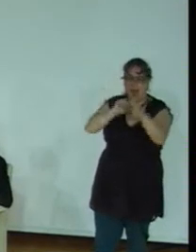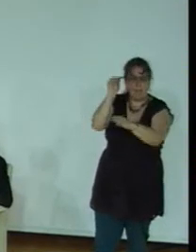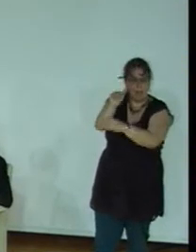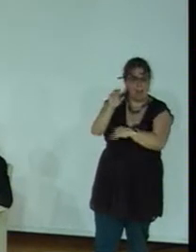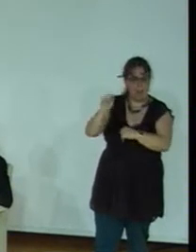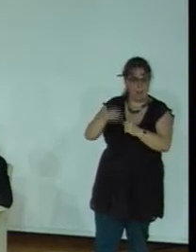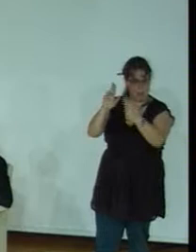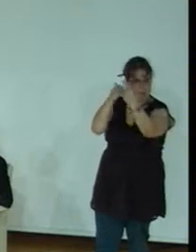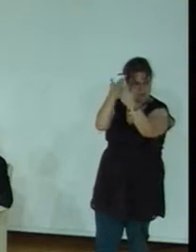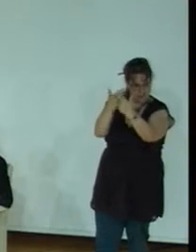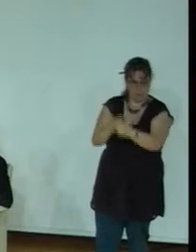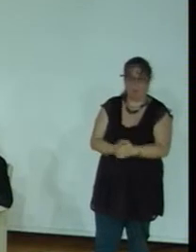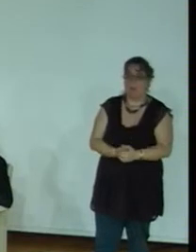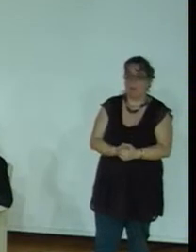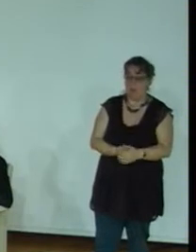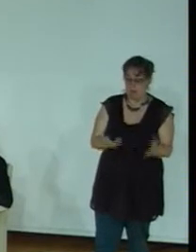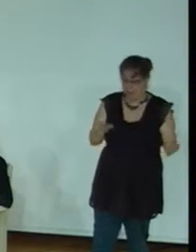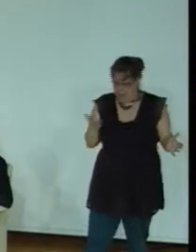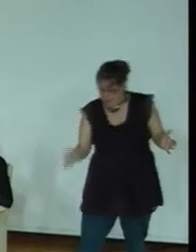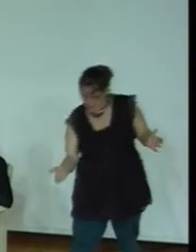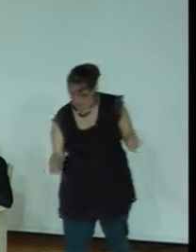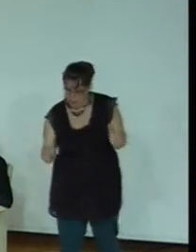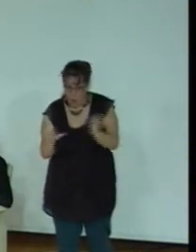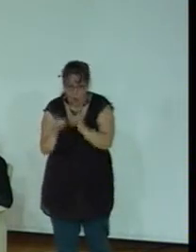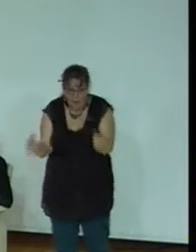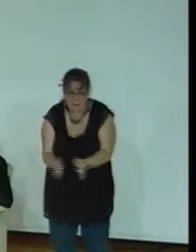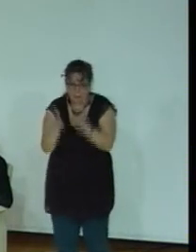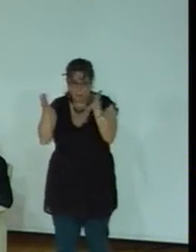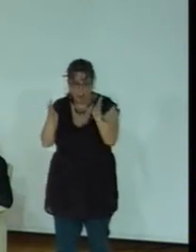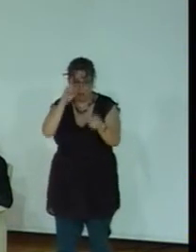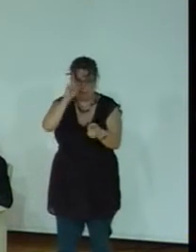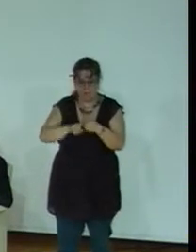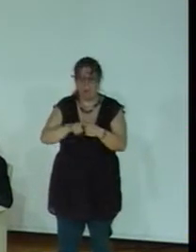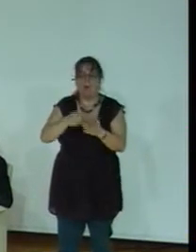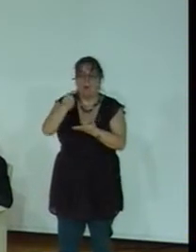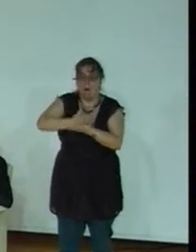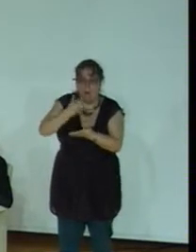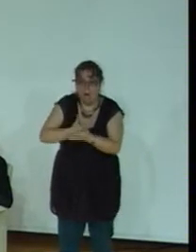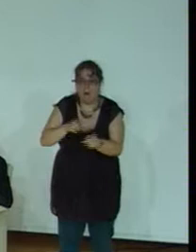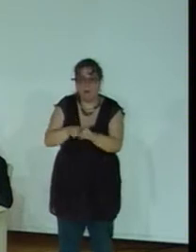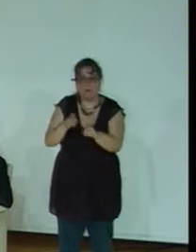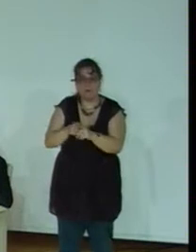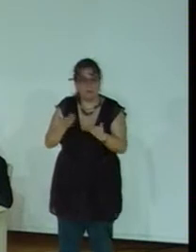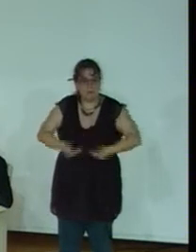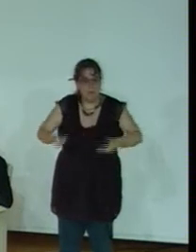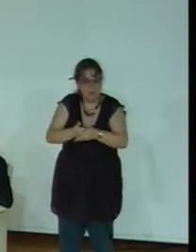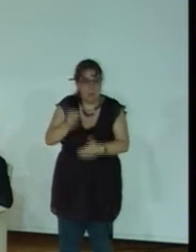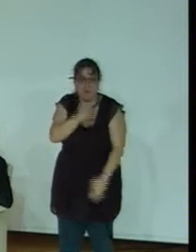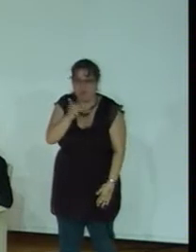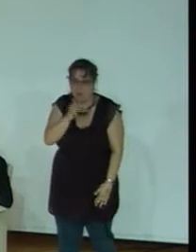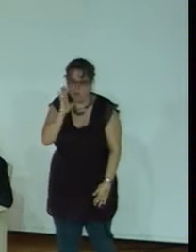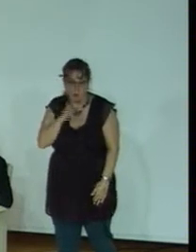qu'on se rejoint avec cette loi sur le renseignement ou avec cette loi sur l'état d'urgence, dans un système où le droit tel qu'on le connaît n'existe